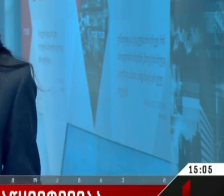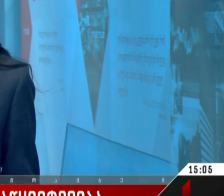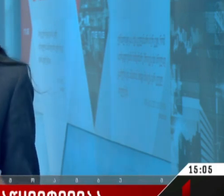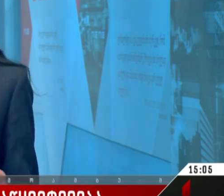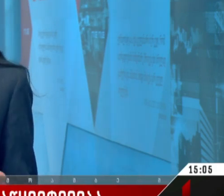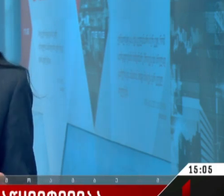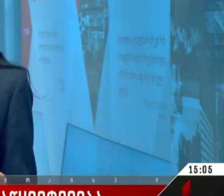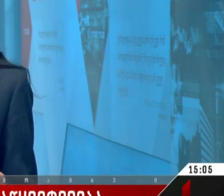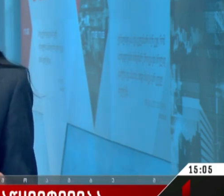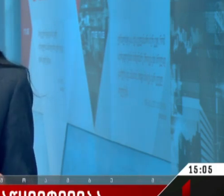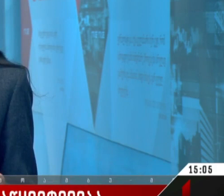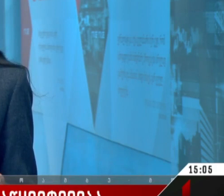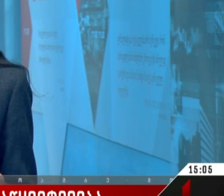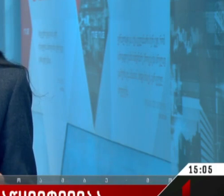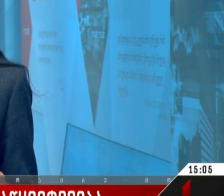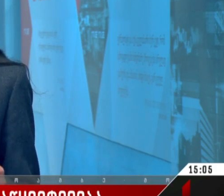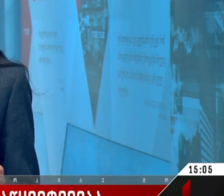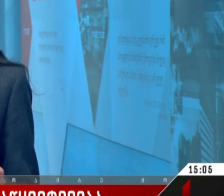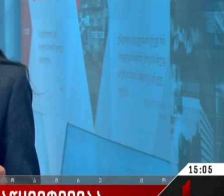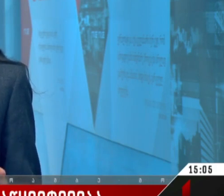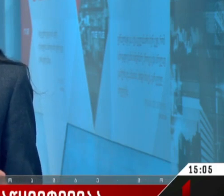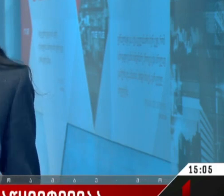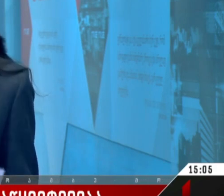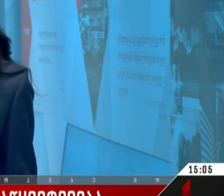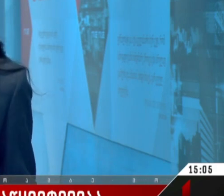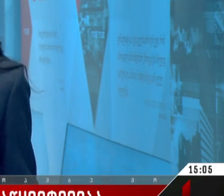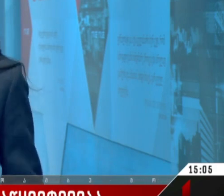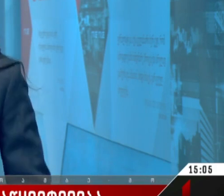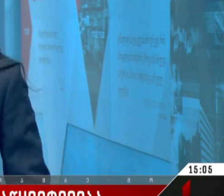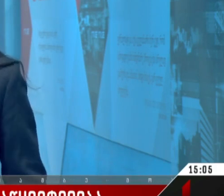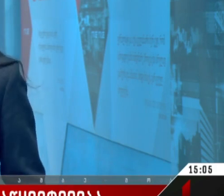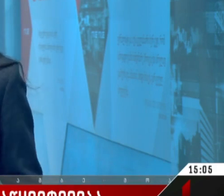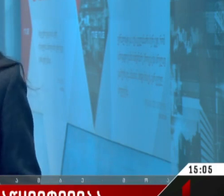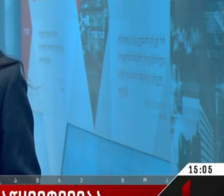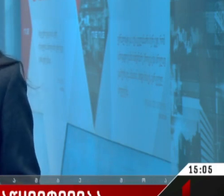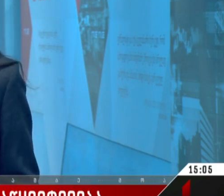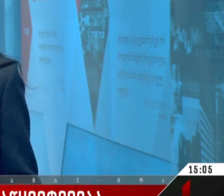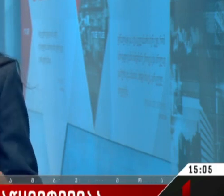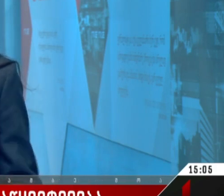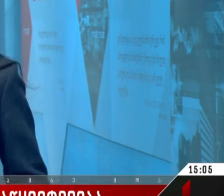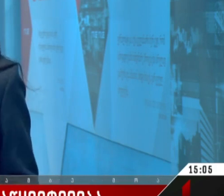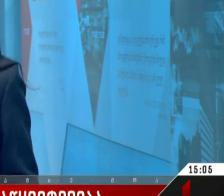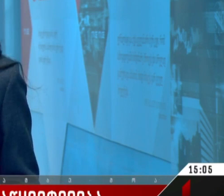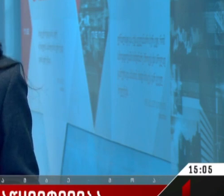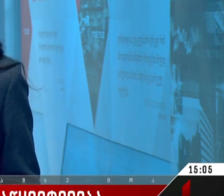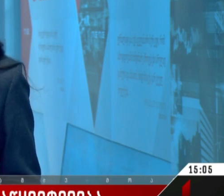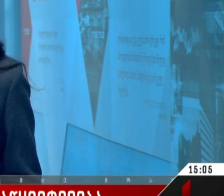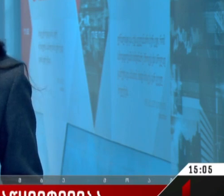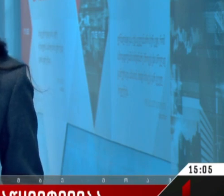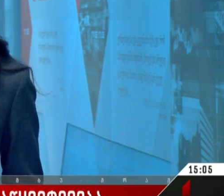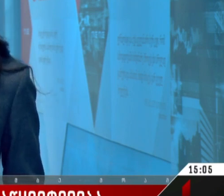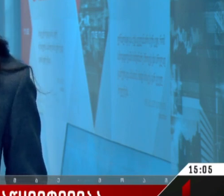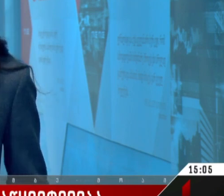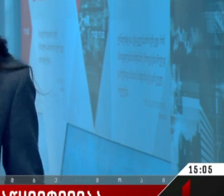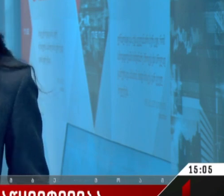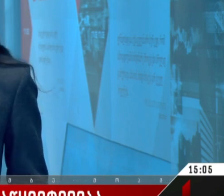განმავლობაში ქართული მხარე, რომ ცხინვალის რეგიონი აქტიურად იბომბებოდა რუსეთის ფედერაციის მხრიდან. როგორც აღნიშნე,